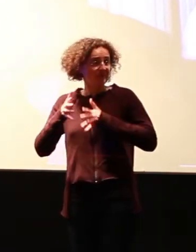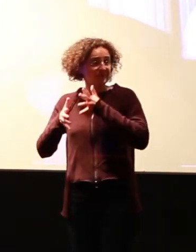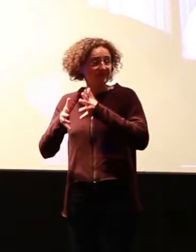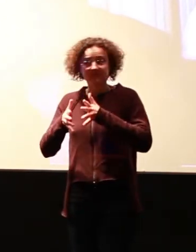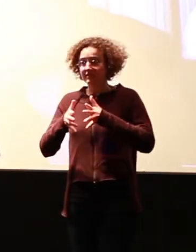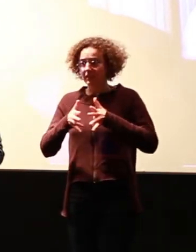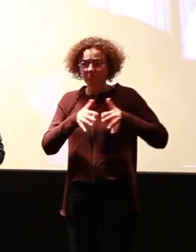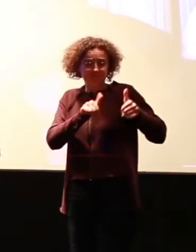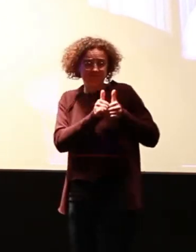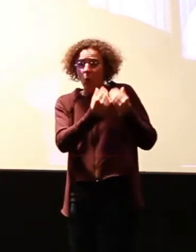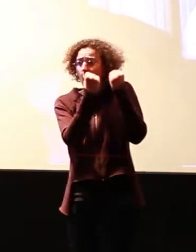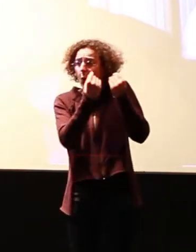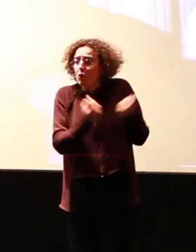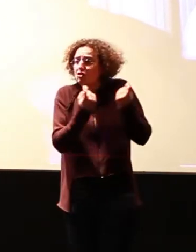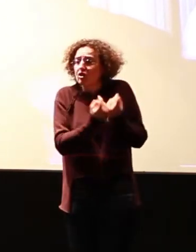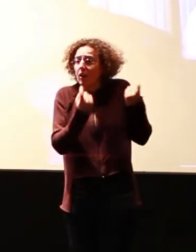vraiment avec le coach